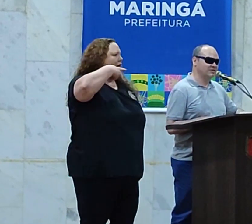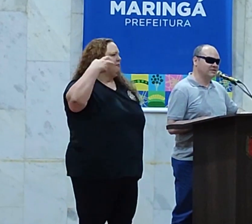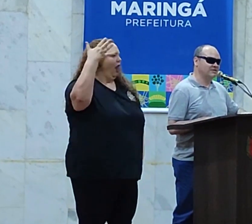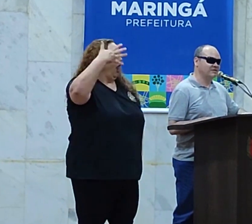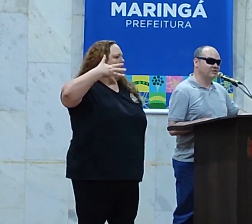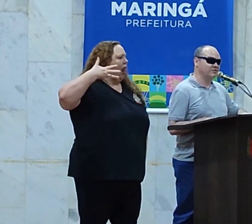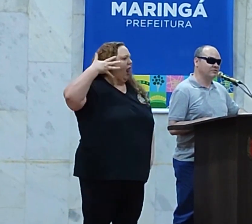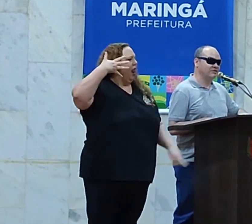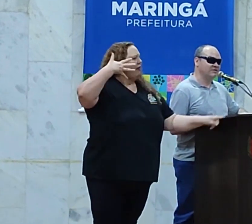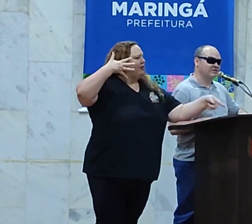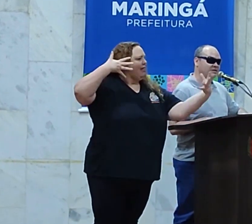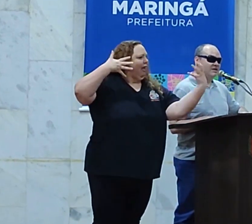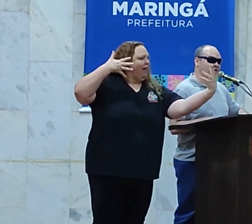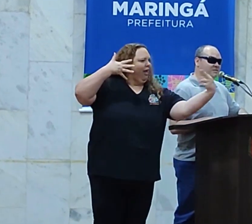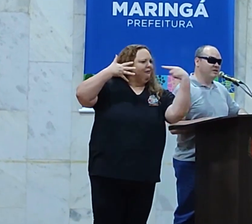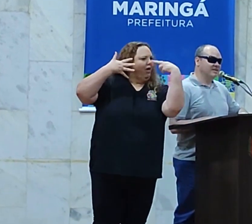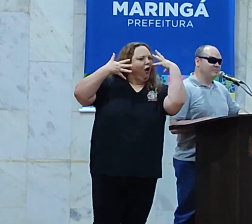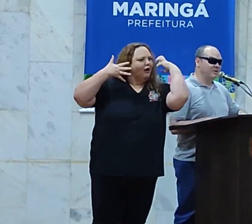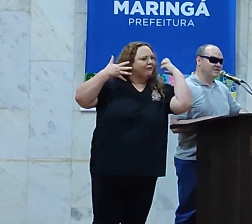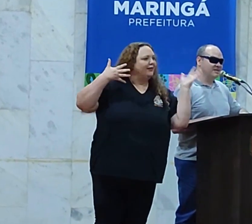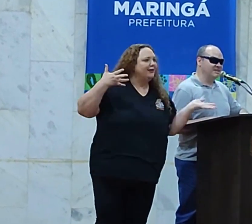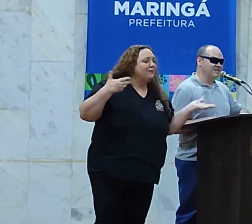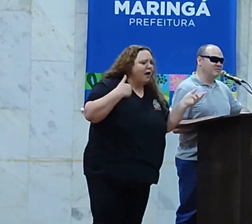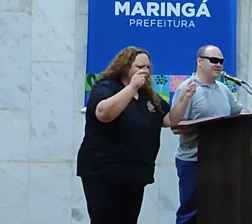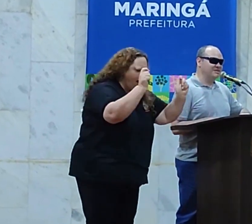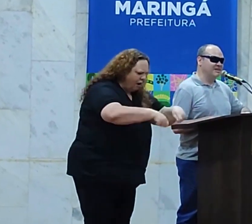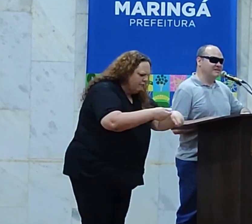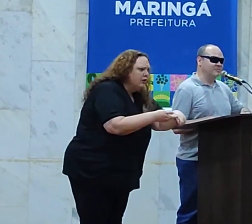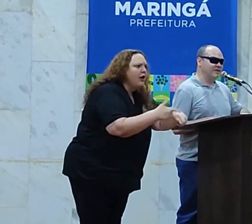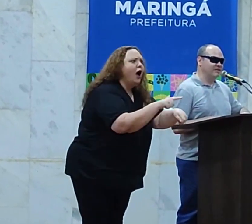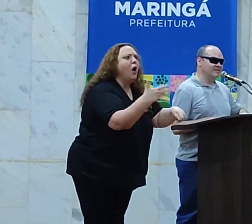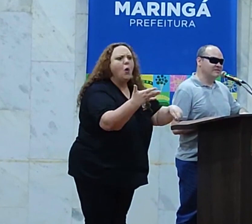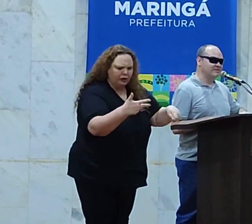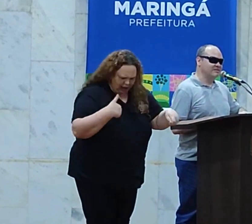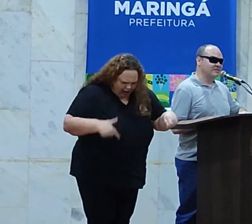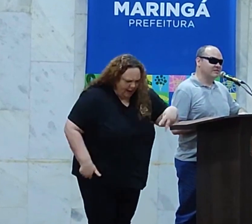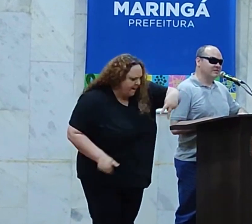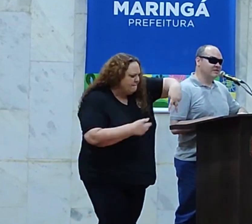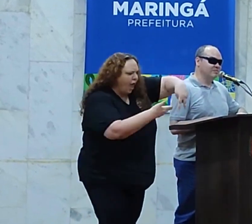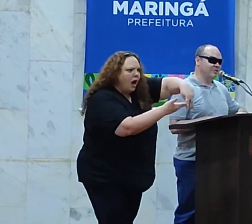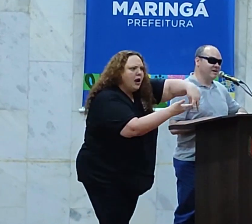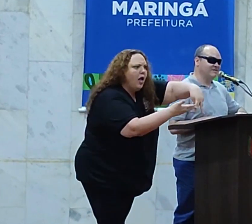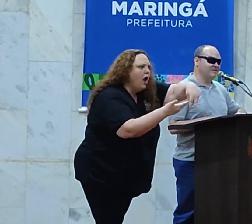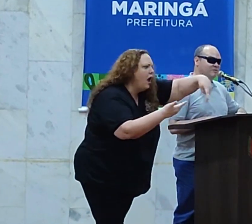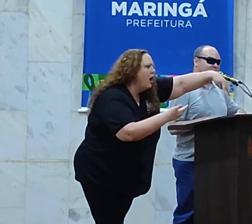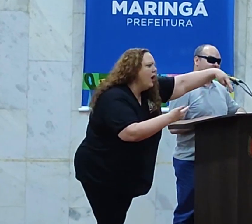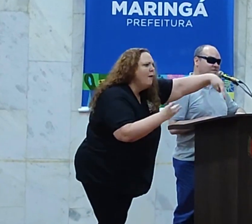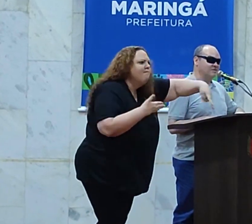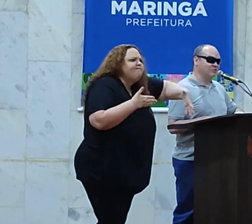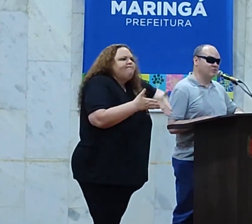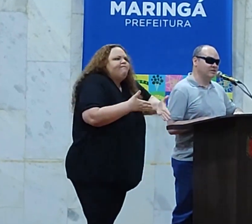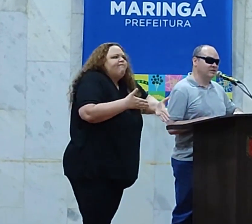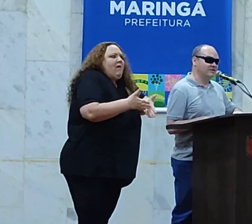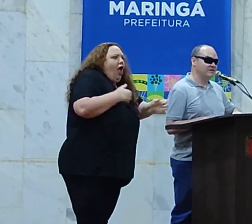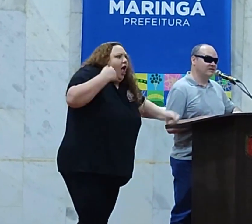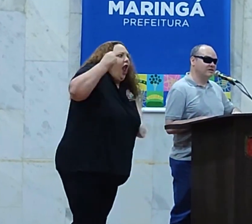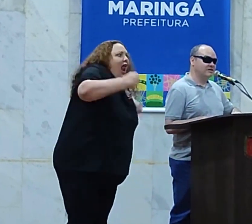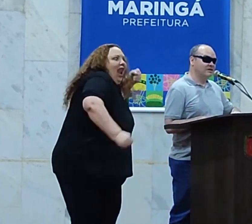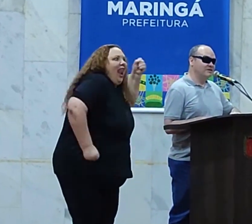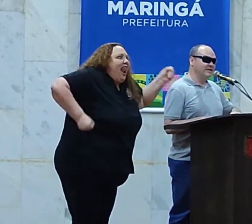que tem deficiência visual. Minha capacidade não está nas pernas, que impedem meus pés de